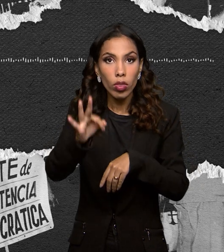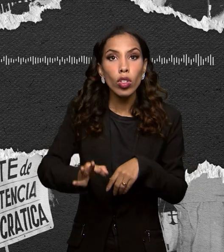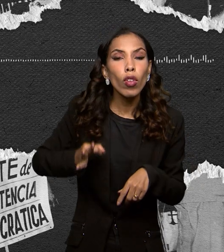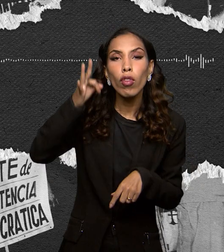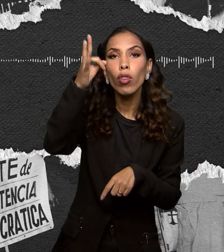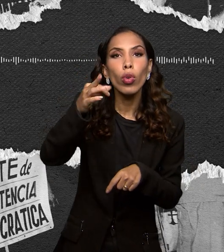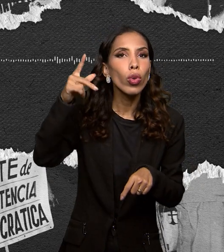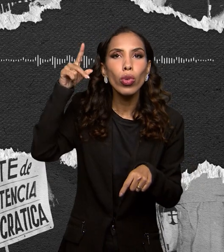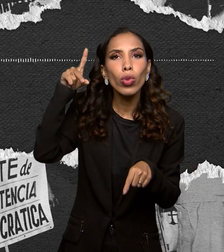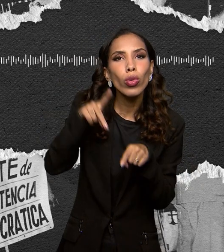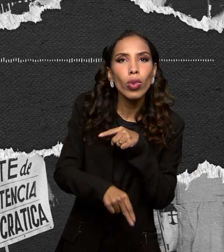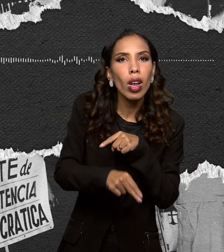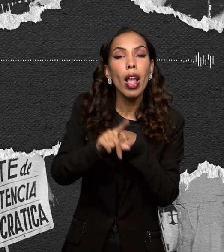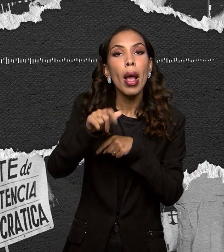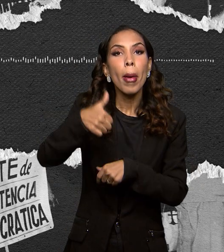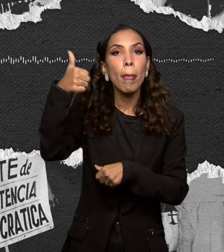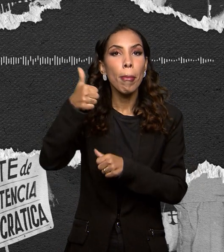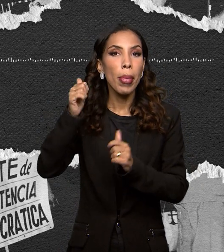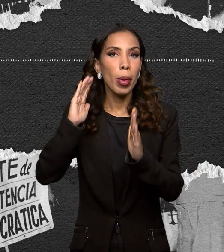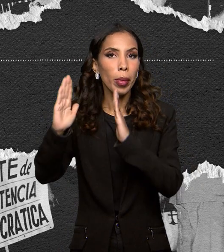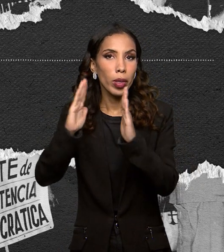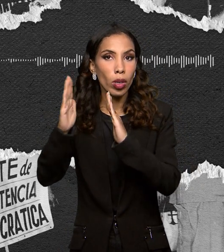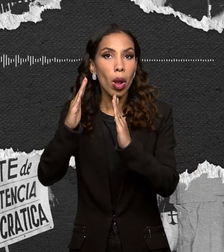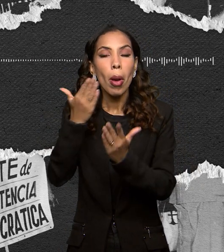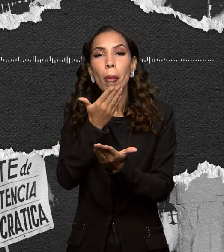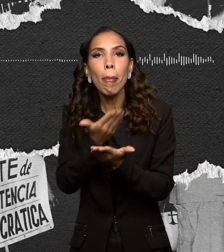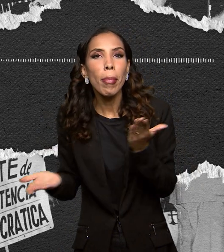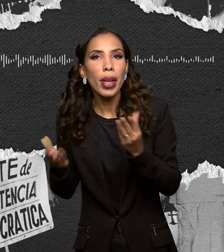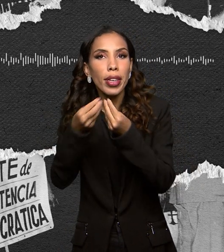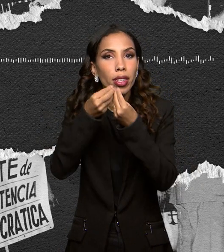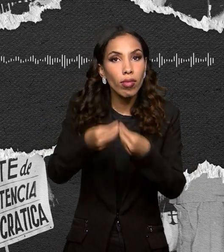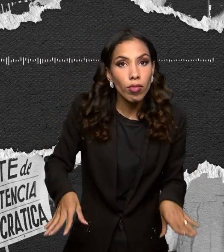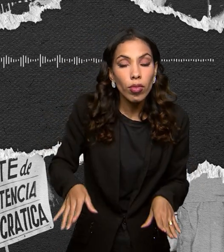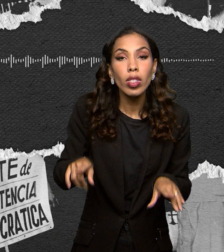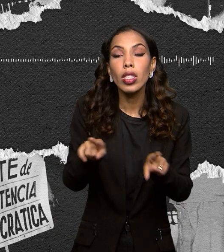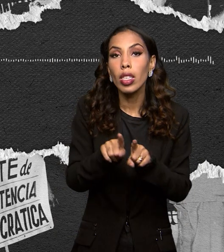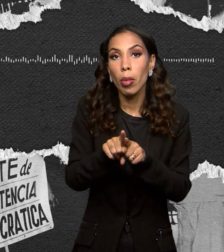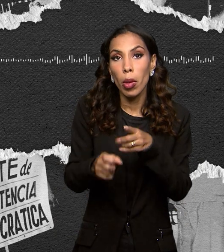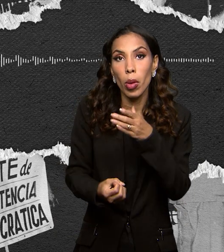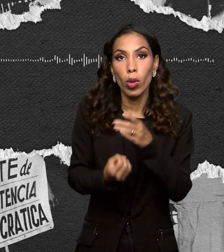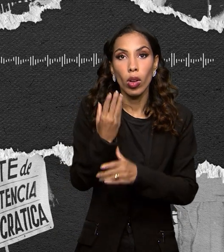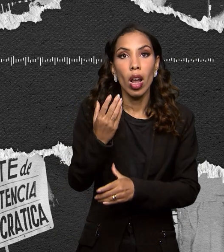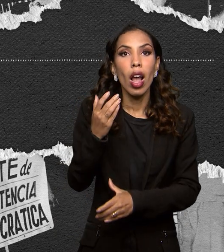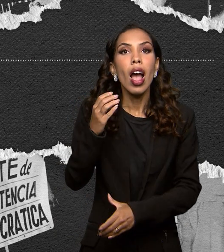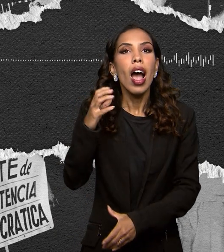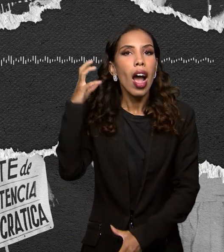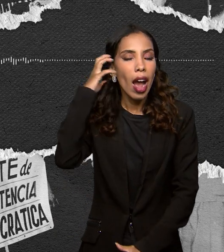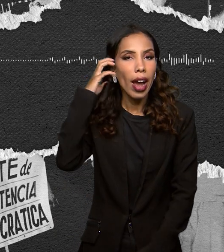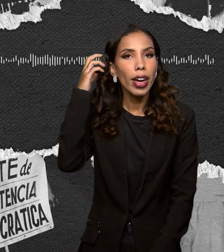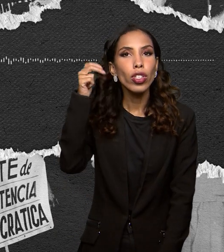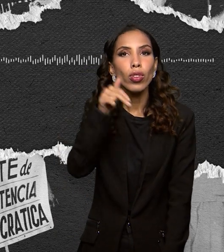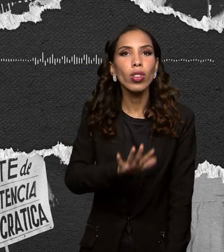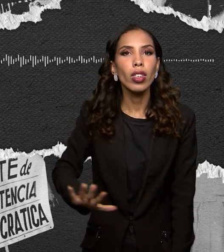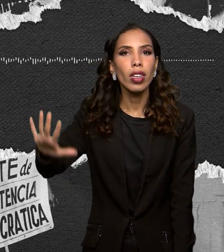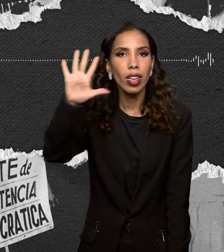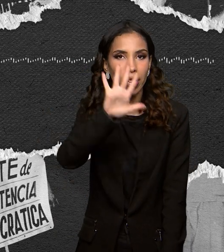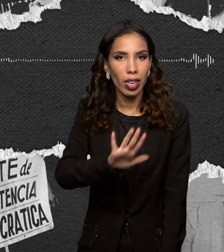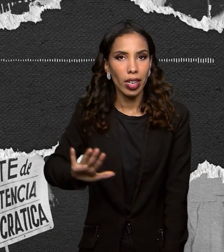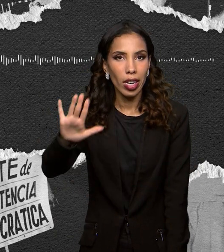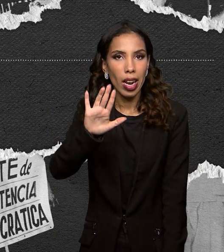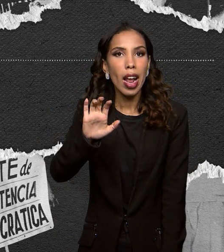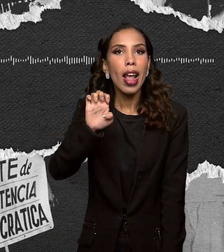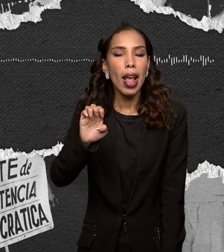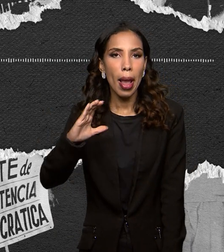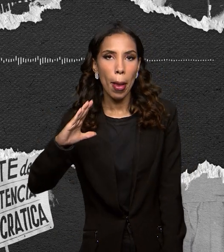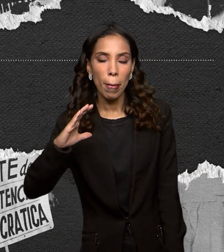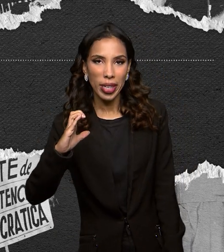Interrompido é a primeira temporada do podcast Perdas e Danos. Essa é uma produção original da Rádio Agência Nacional, veículo da Empresa Brasil de